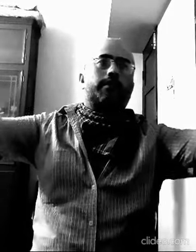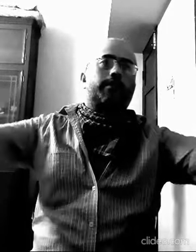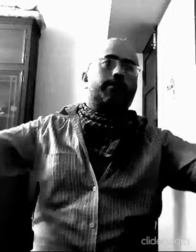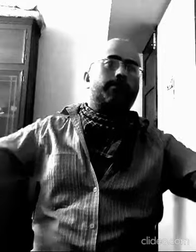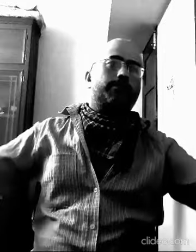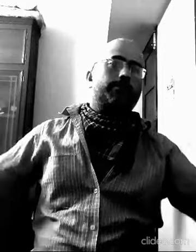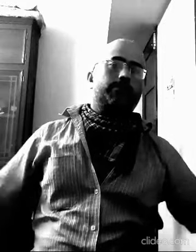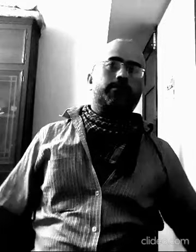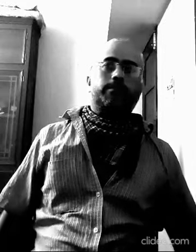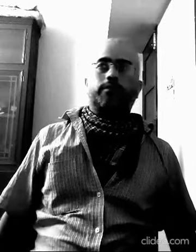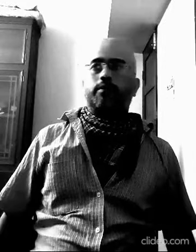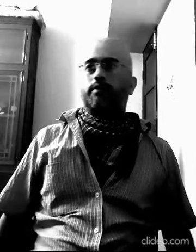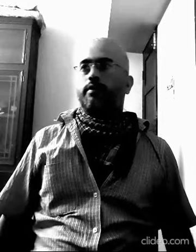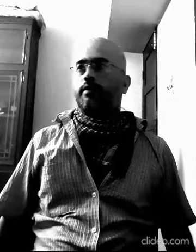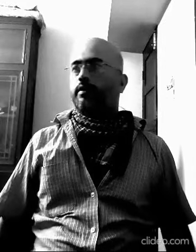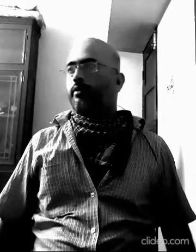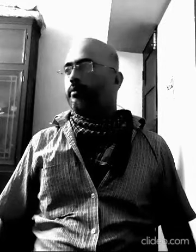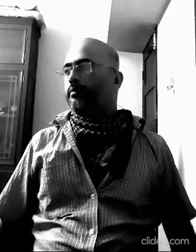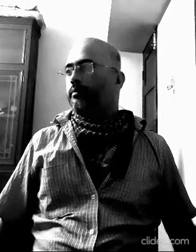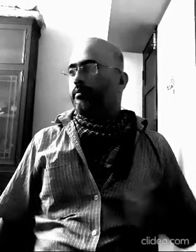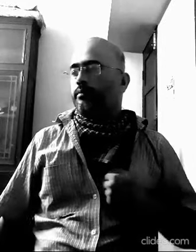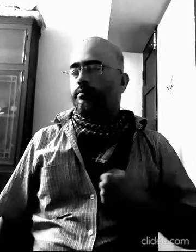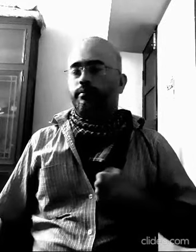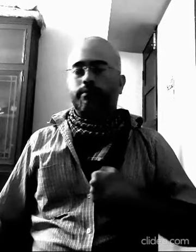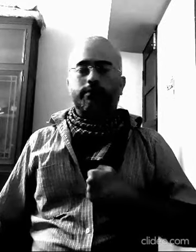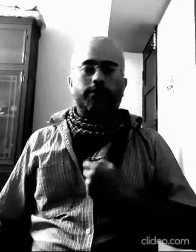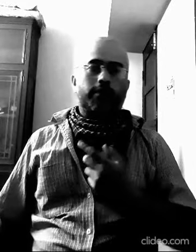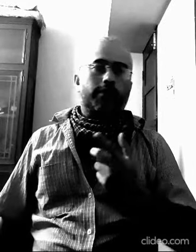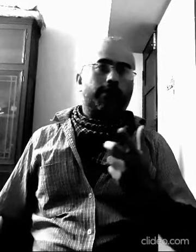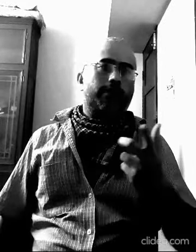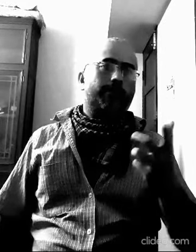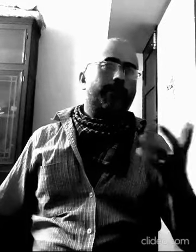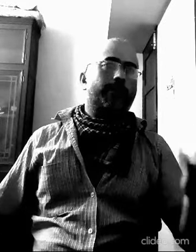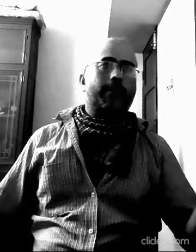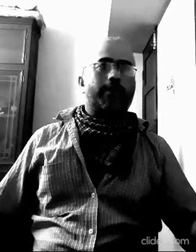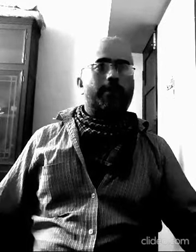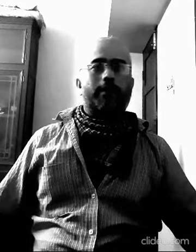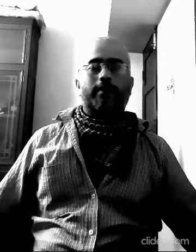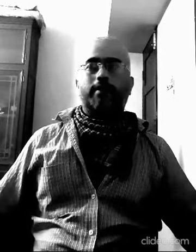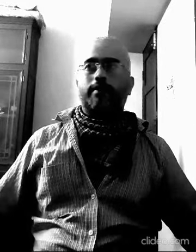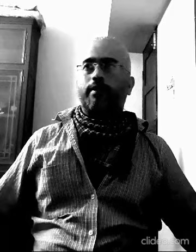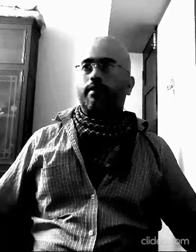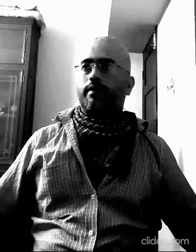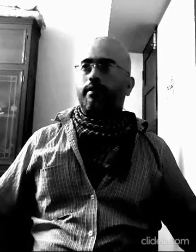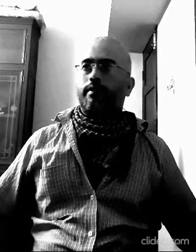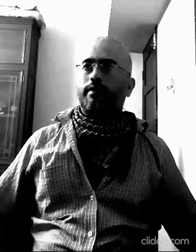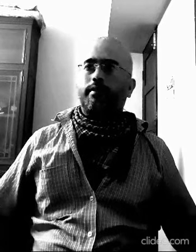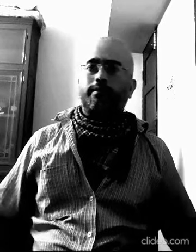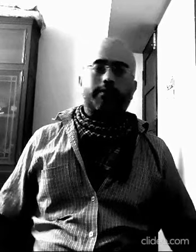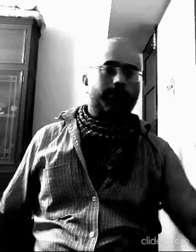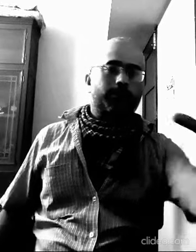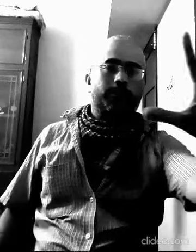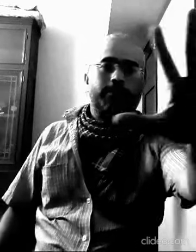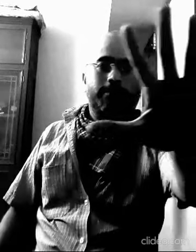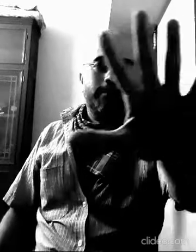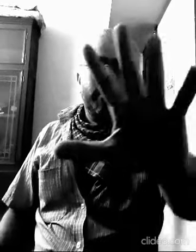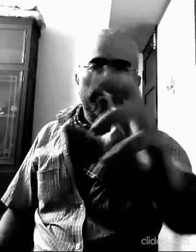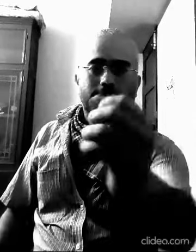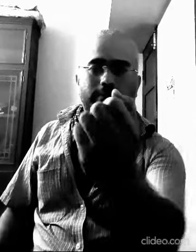உதடு துடிக்காத இதயம் உன்னாலே என் ஜீவன் ஏங்குதே தொடுதொடுவென விரல்கள் எல்லாம்